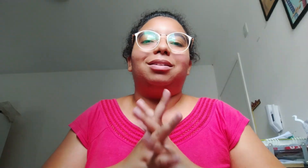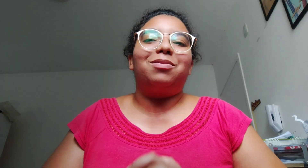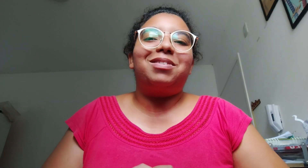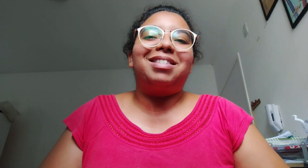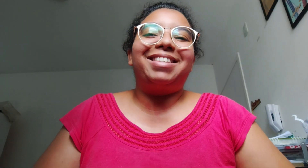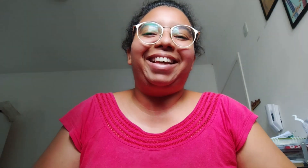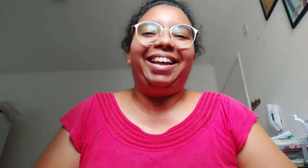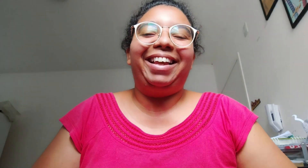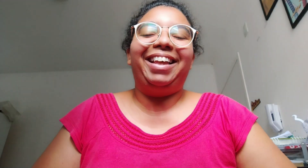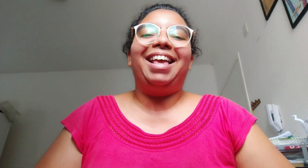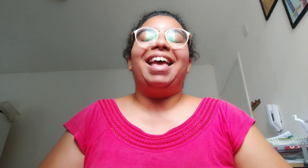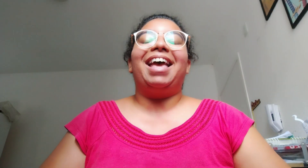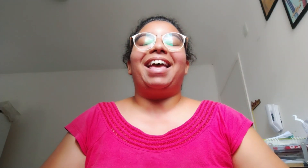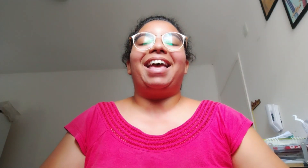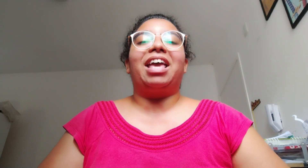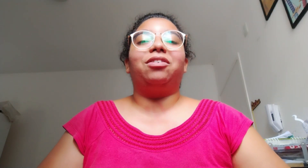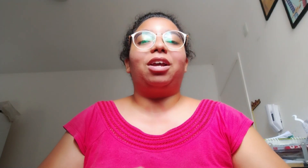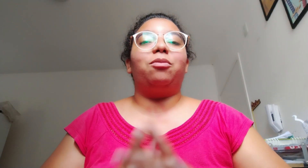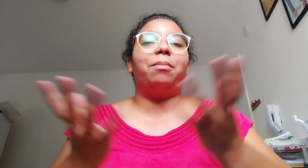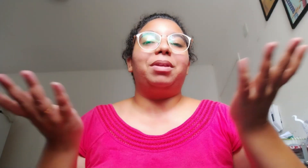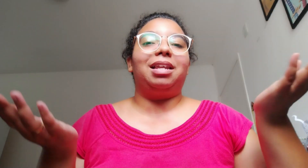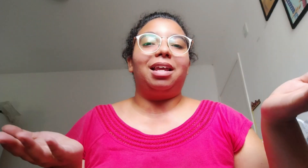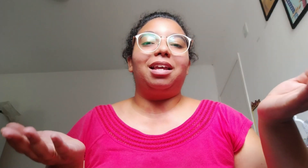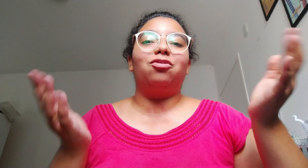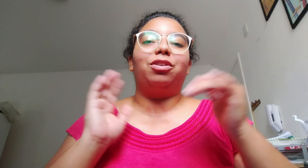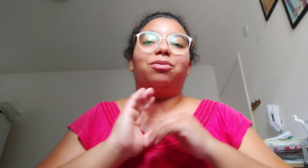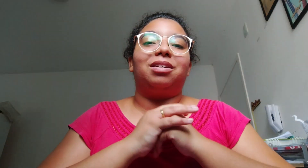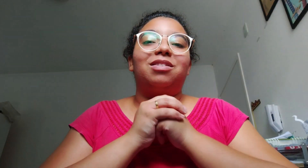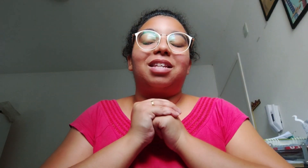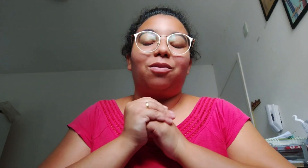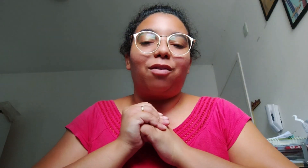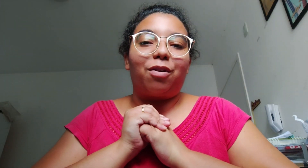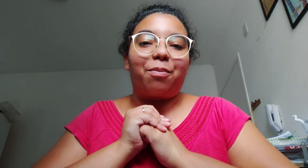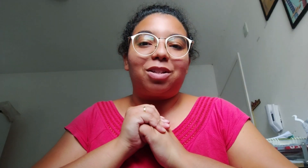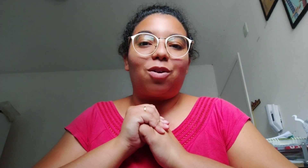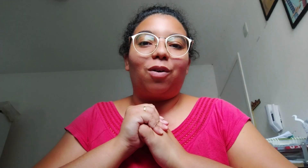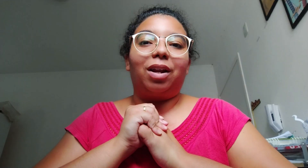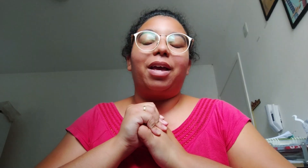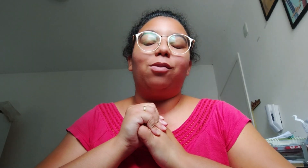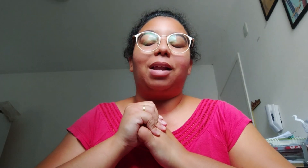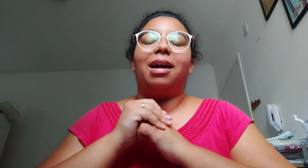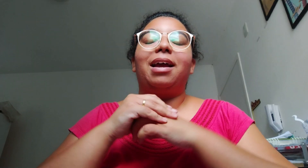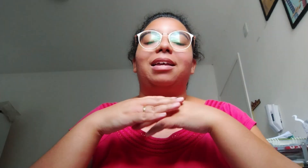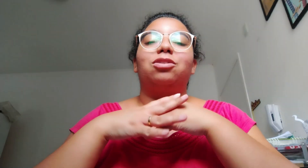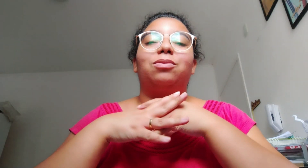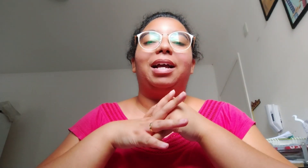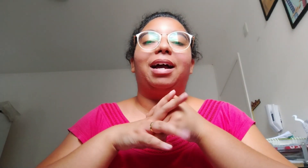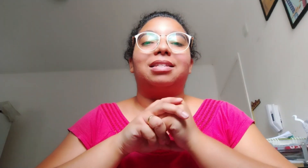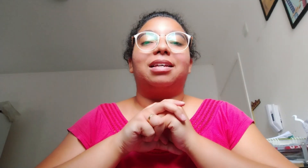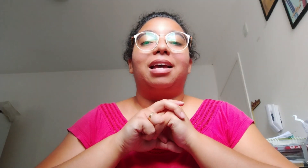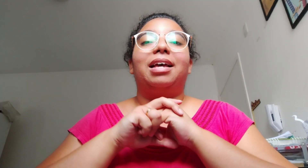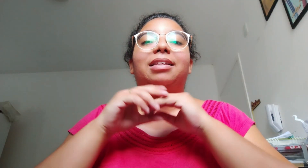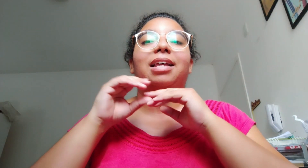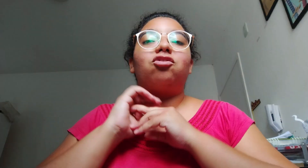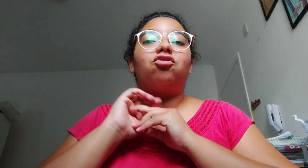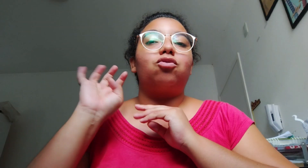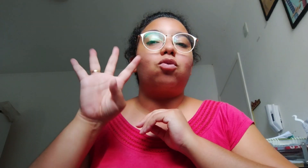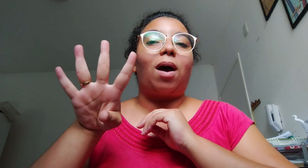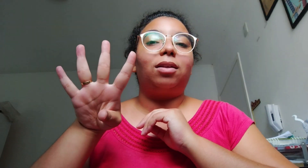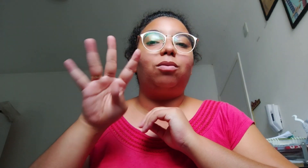anos. Eu tenho uma menininha de 8 anos que nunca foi para a escola regular. Ela estuda em casa desde os 4 anos